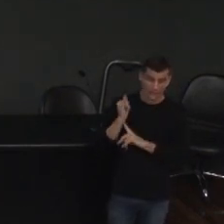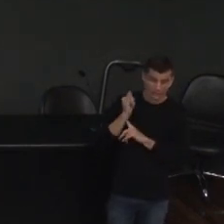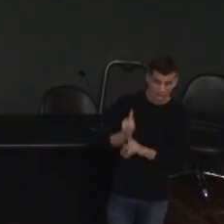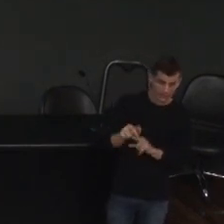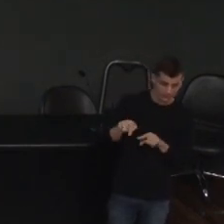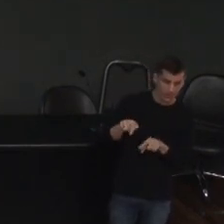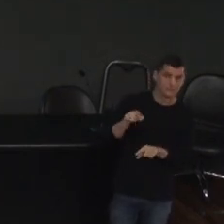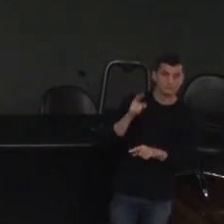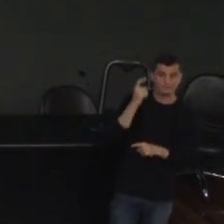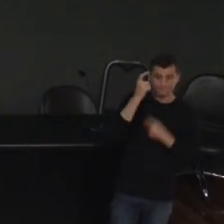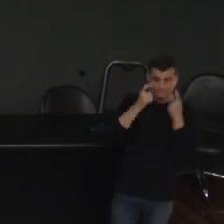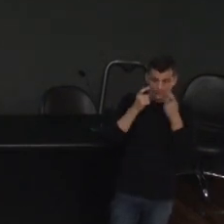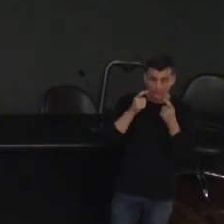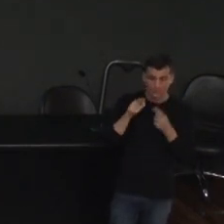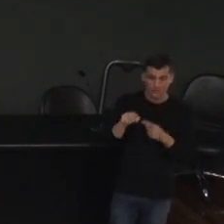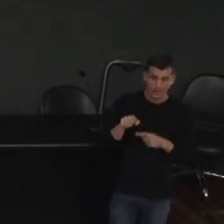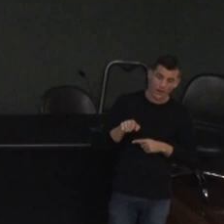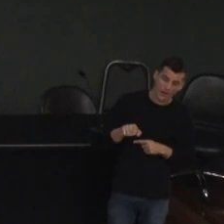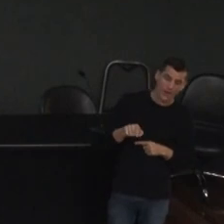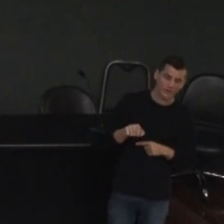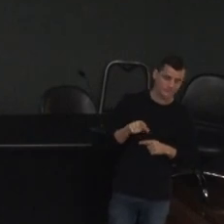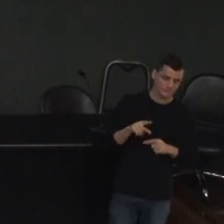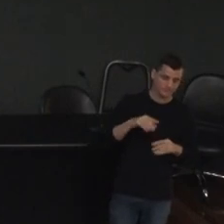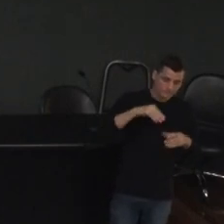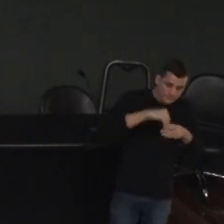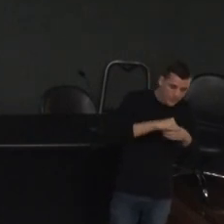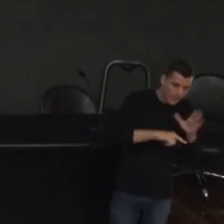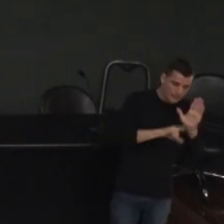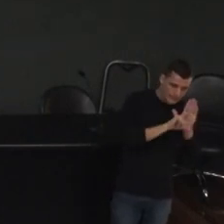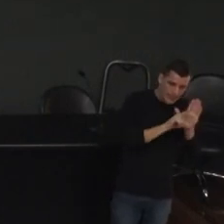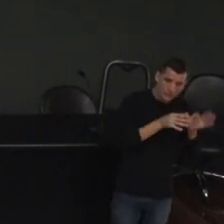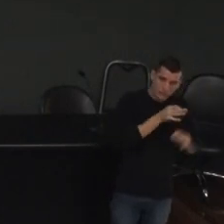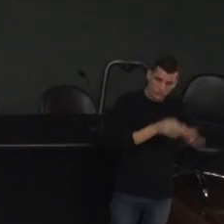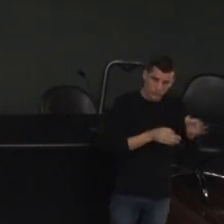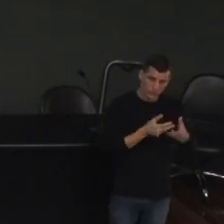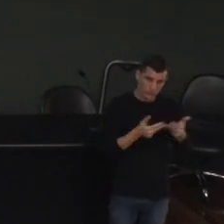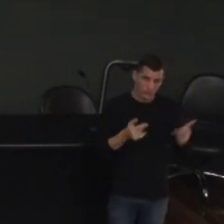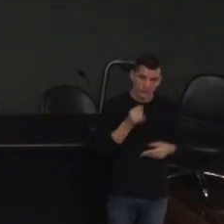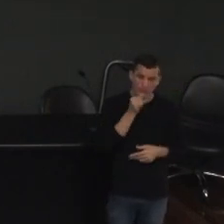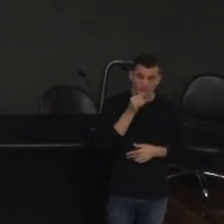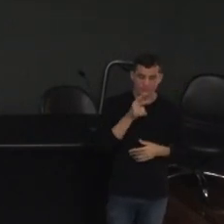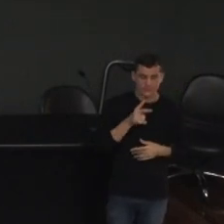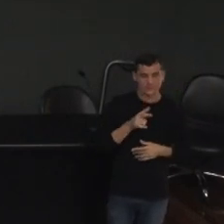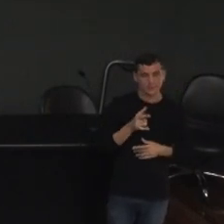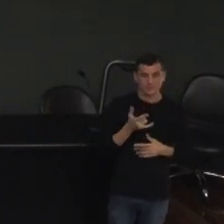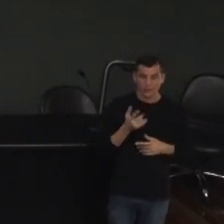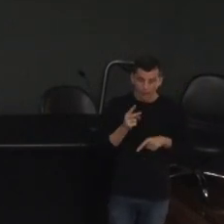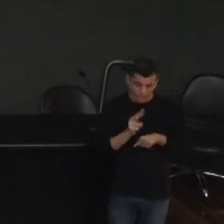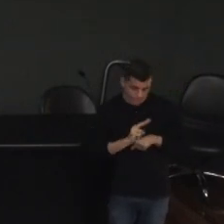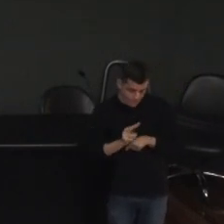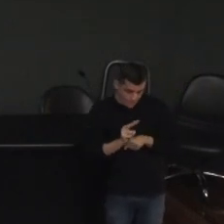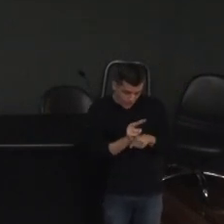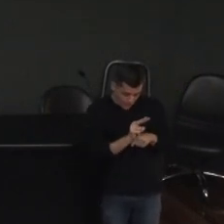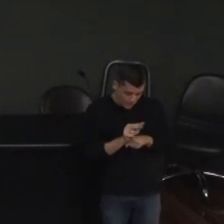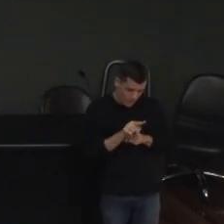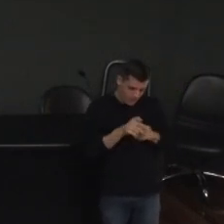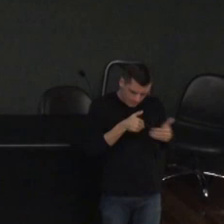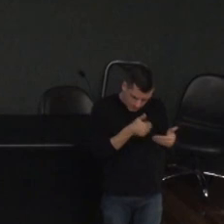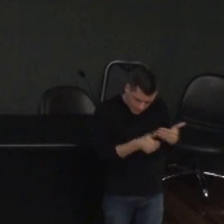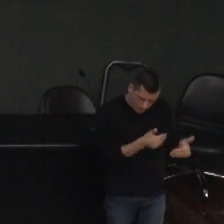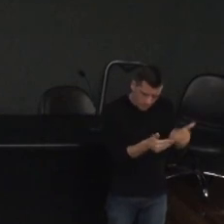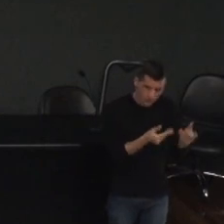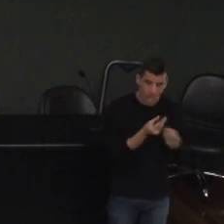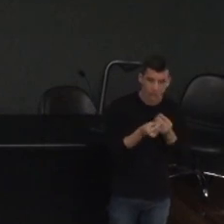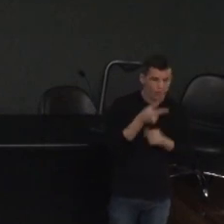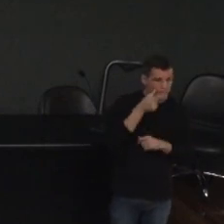legal né então se vocês sofrerem um processo de fiscalização por exemplo nós falamos ontem dos processos de fiscalização